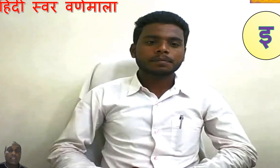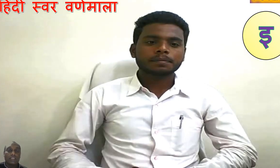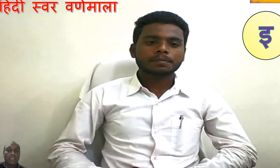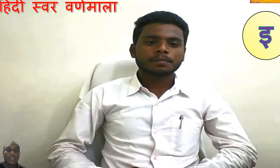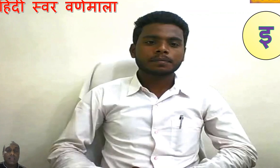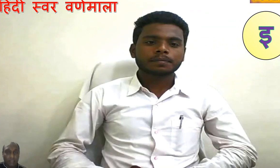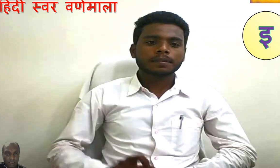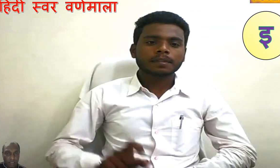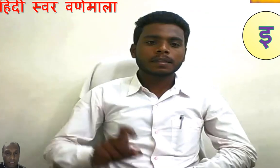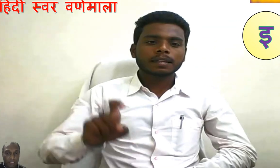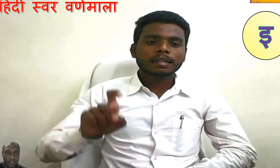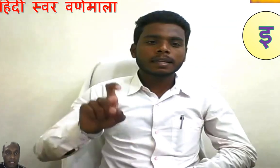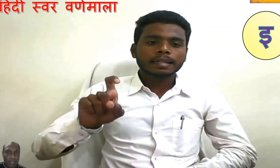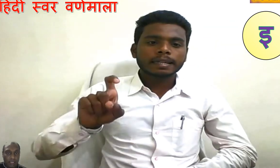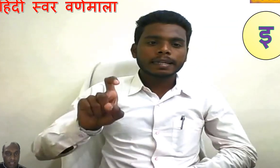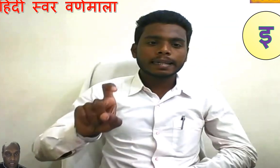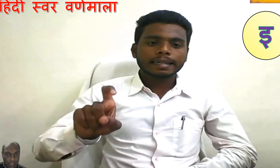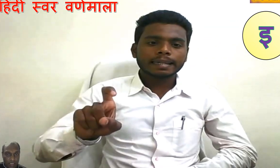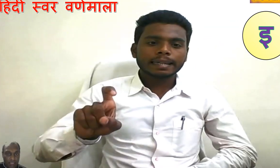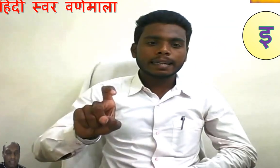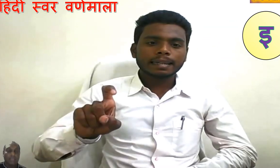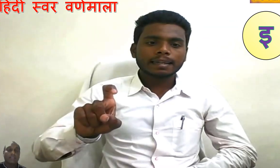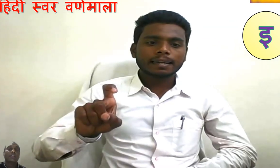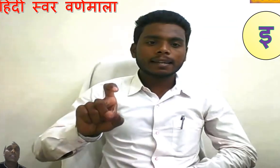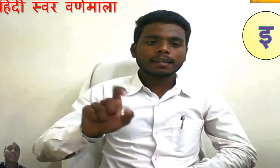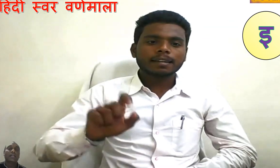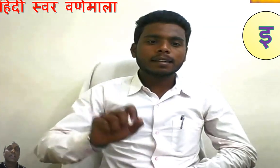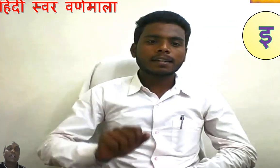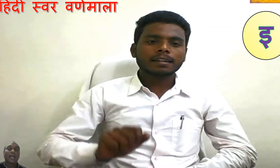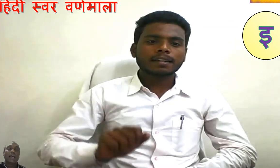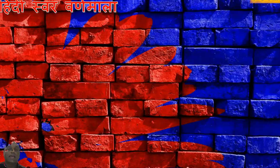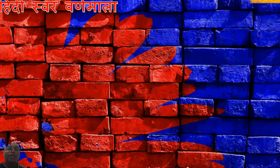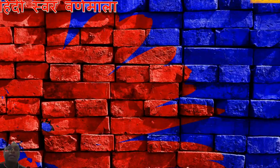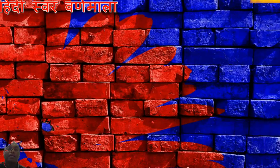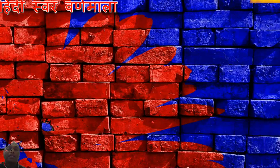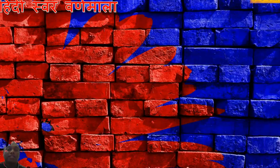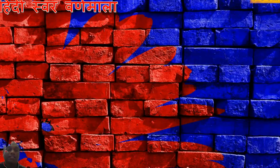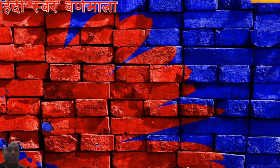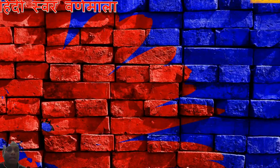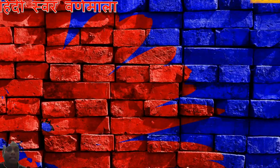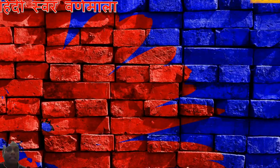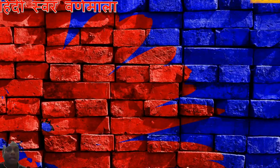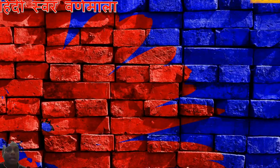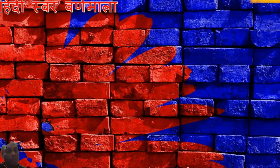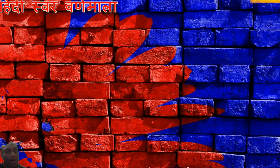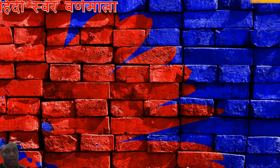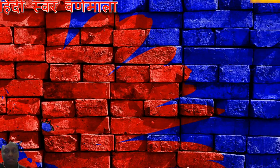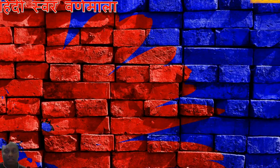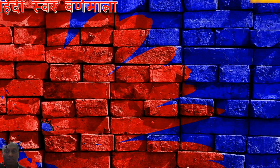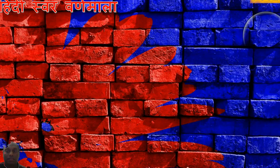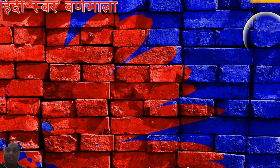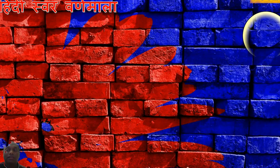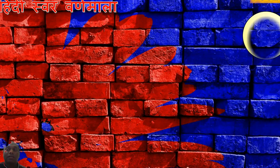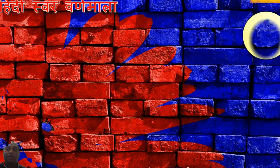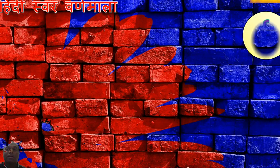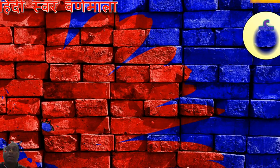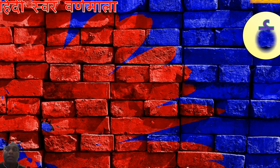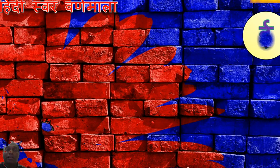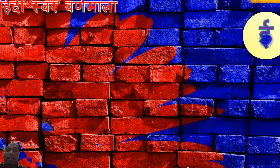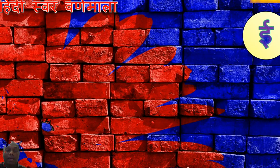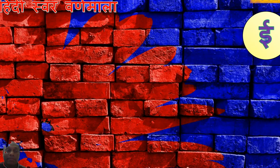लीजिए यह है इसके बाद आता है इसके बाद आता है बड़ा इ यह आप